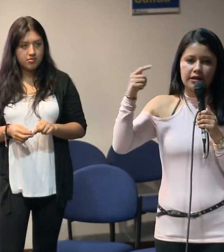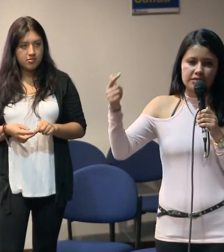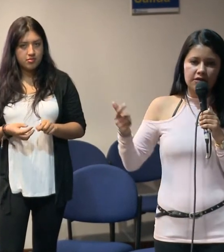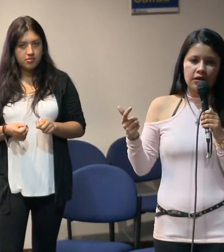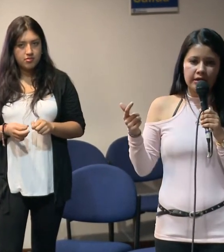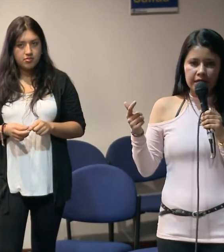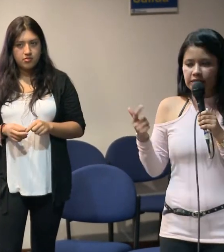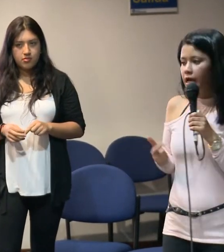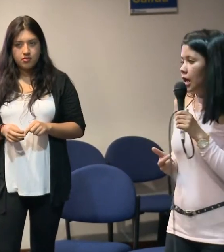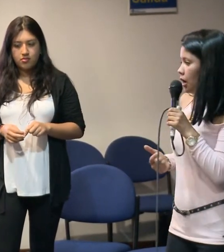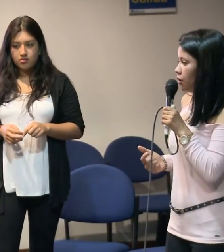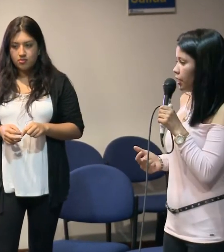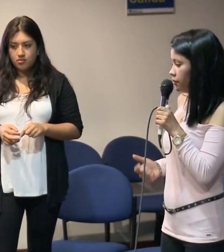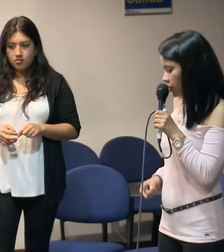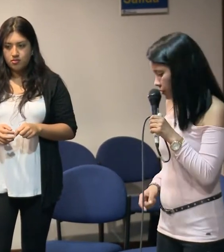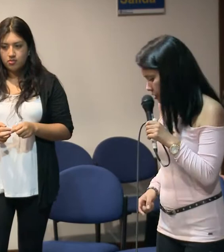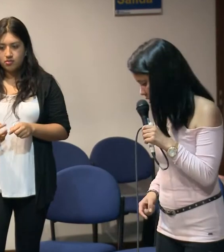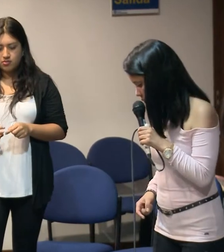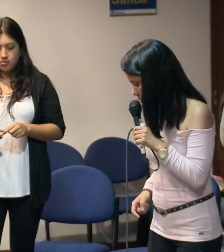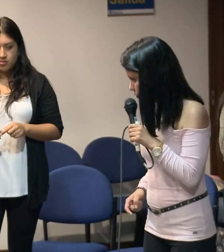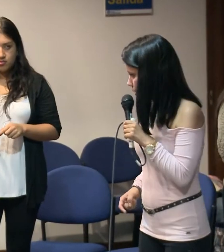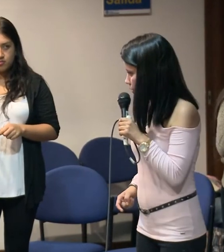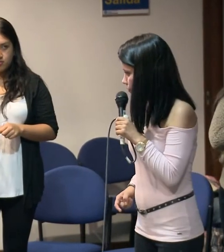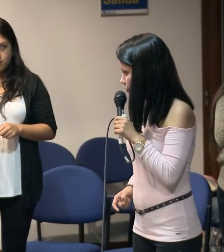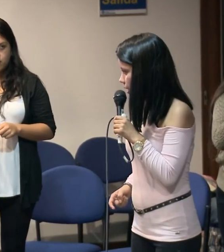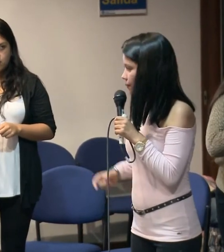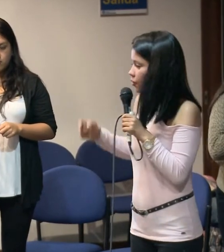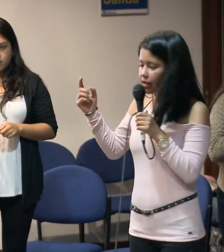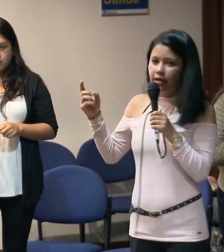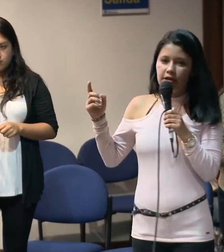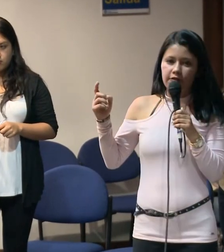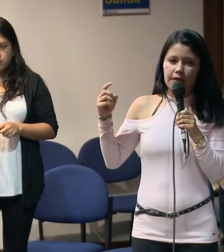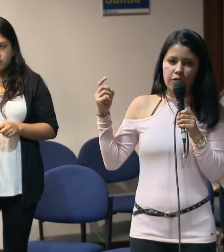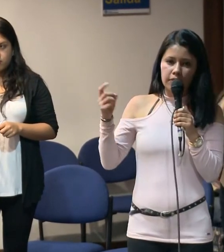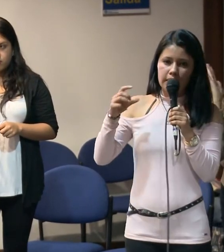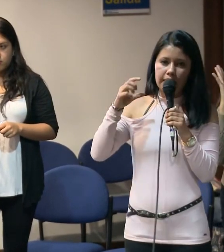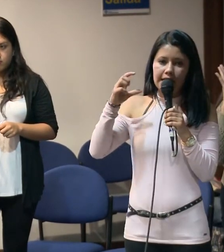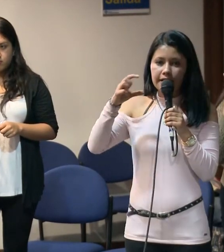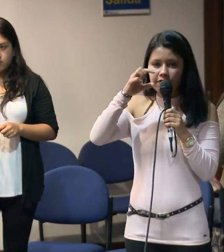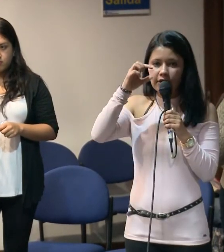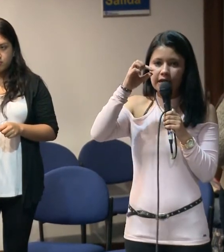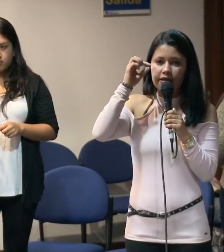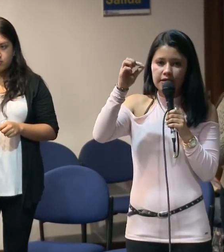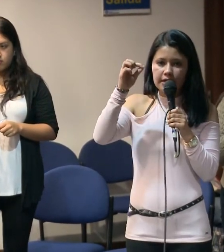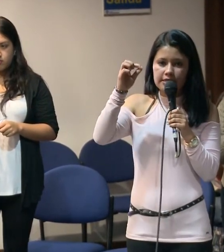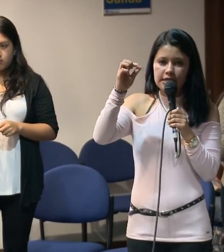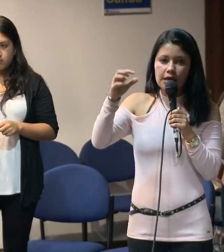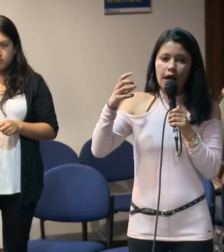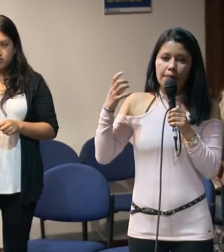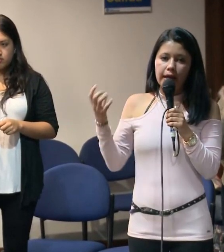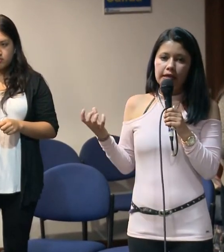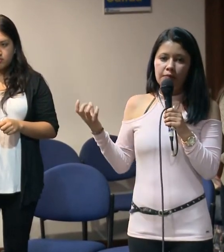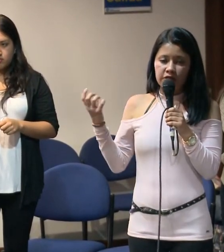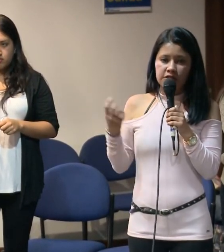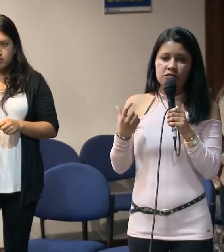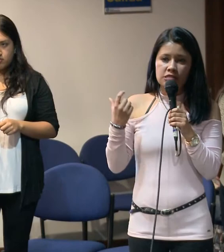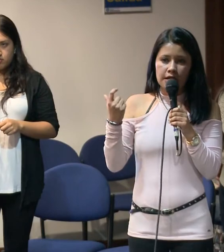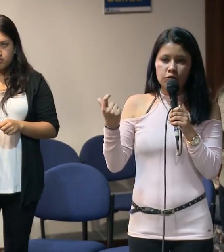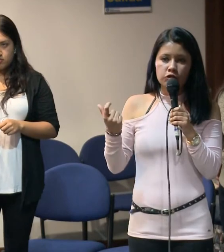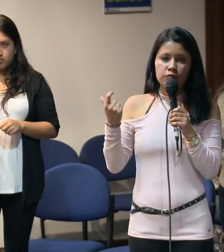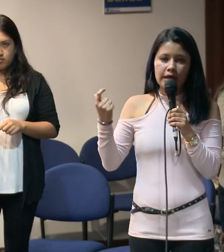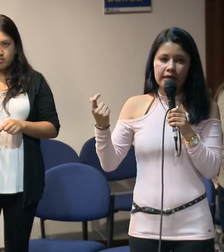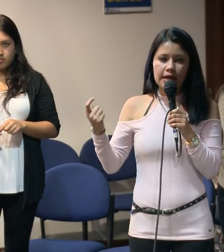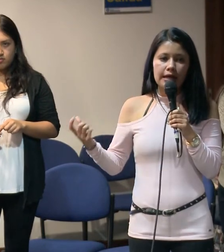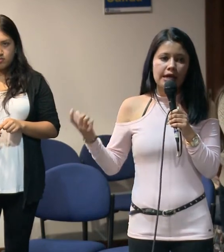se le va creciendo la nariz, lo que nosotros hicimos fue crear diferentes narices para que el proceso se